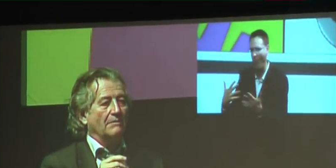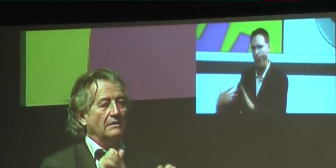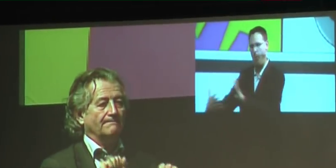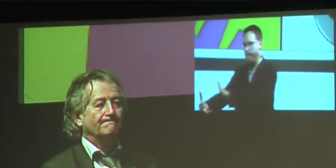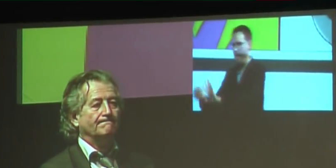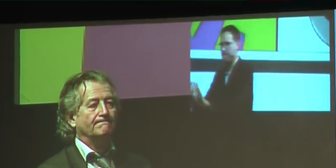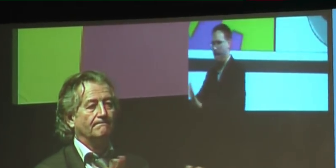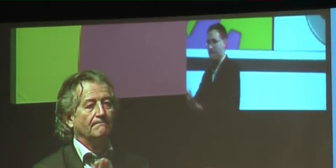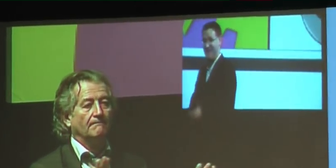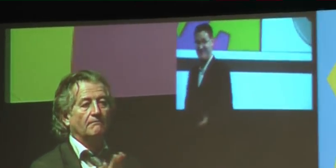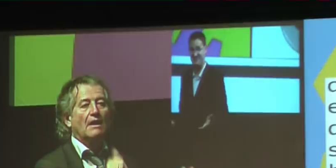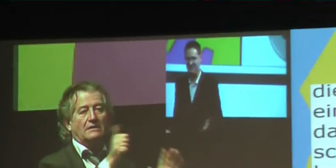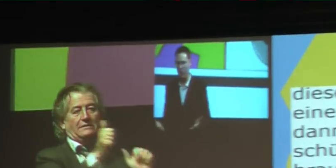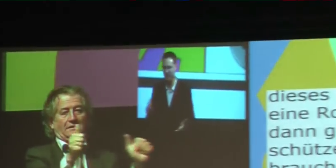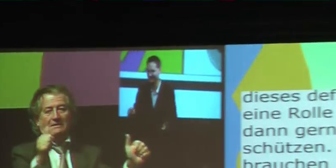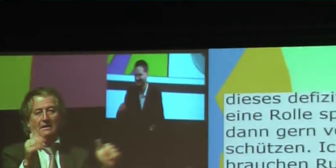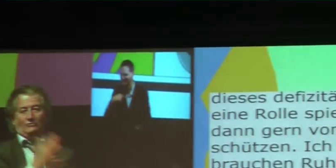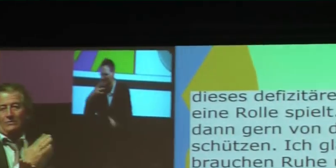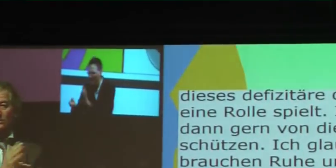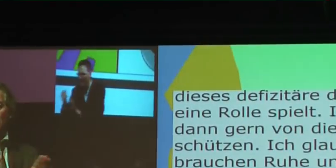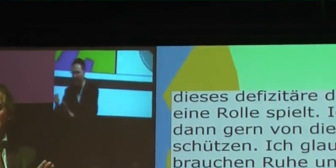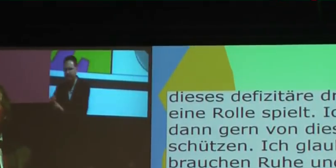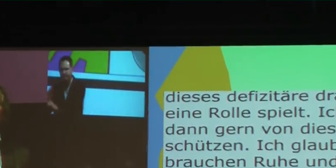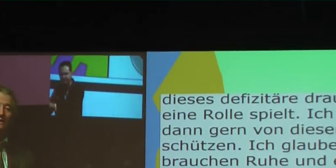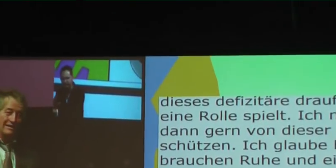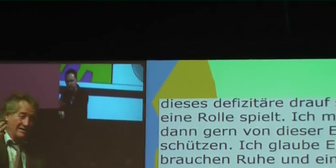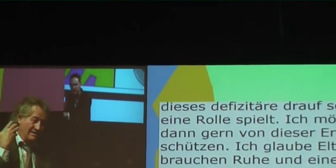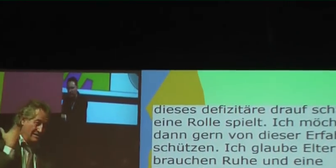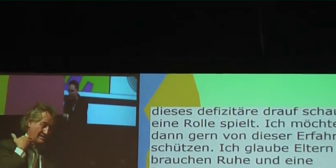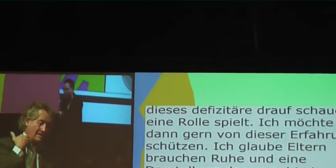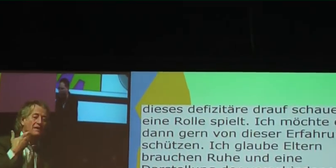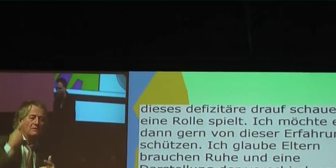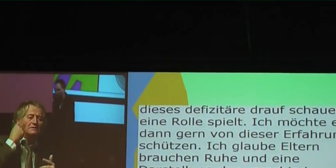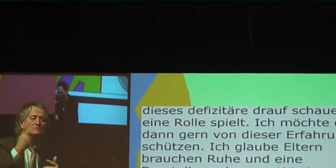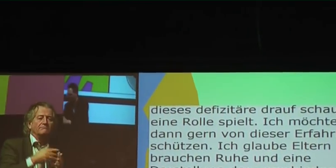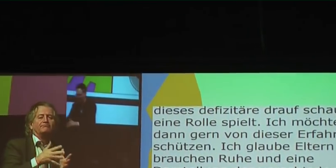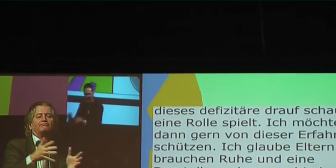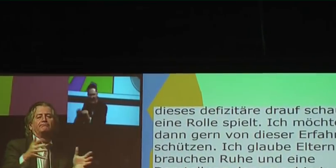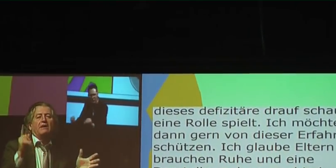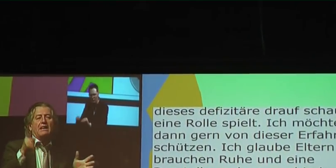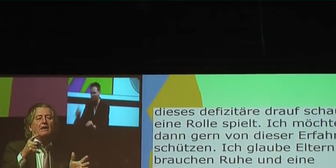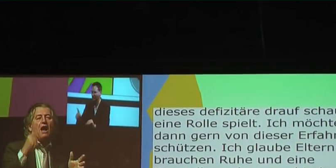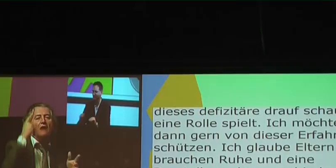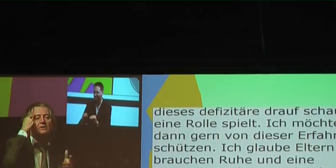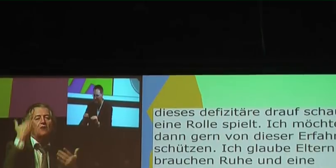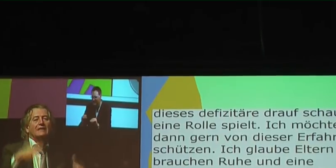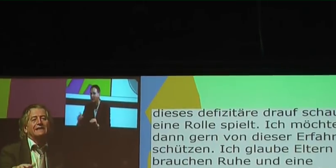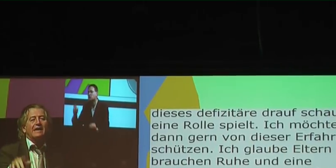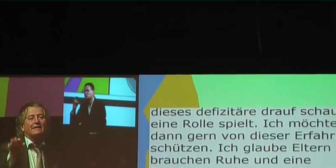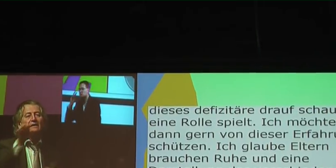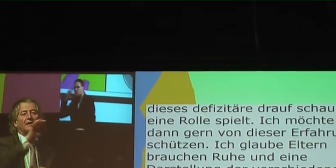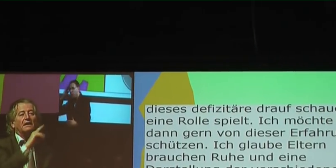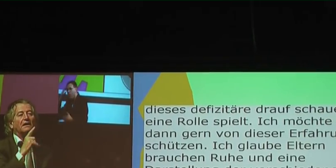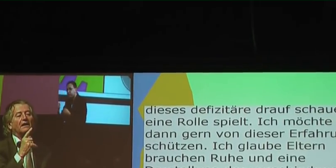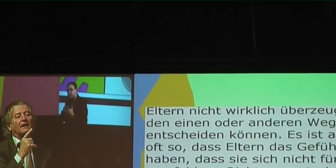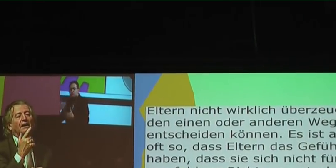Erziehungsberechtigung sogar in Frage gestellt wird und je nachdem, wo sie sich befinden, mehr und mehr Druck ausgeübt wird. Und ich glaube, dass